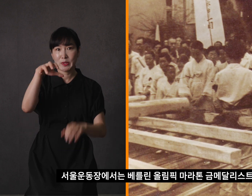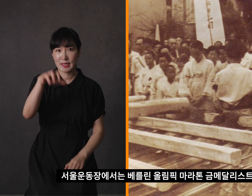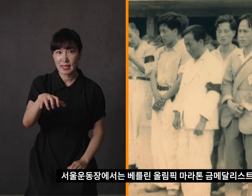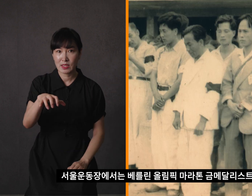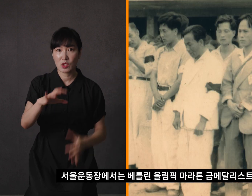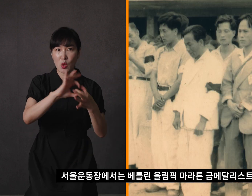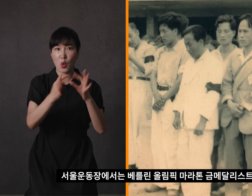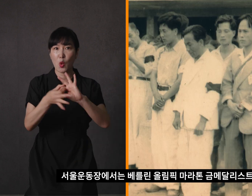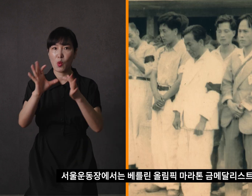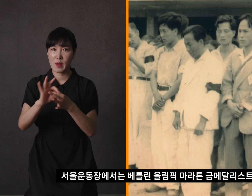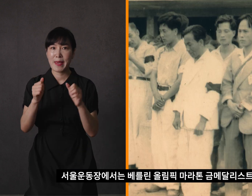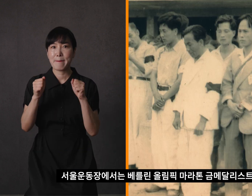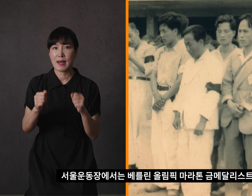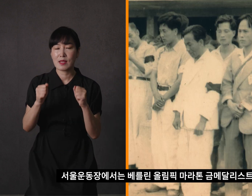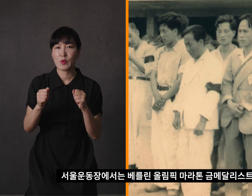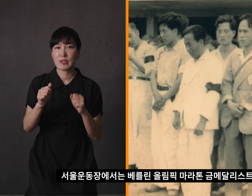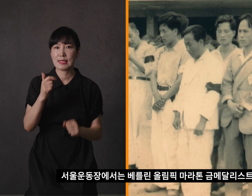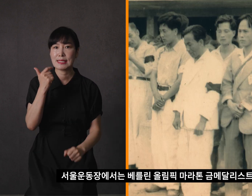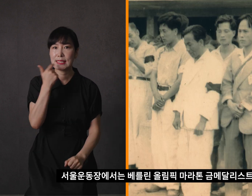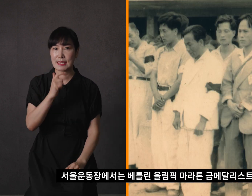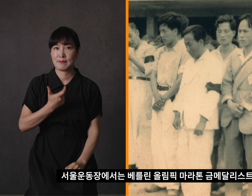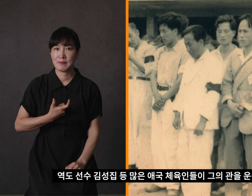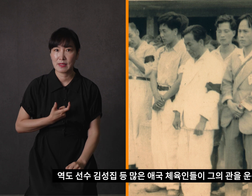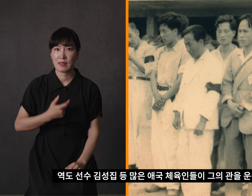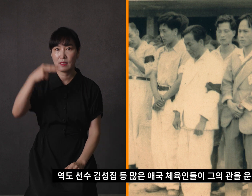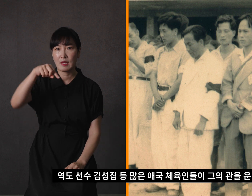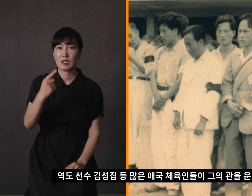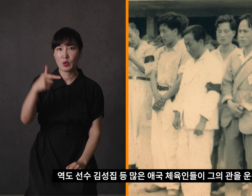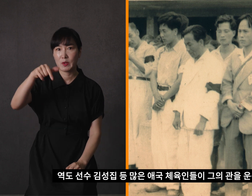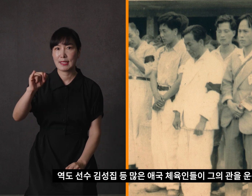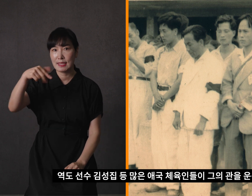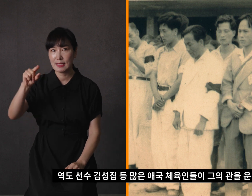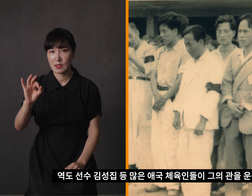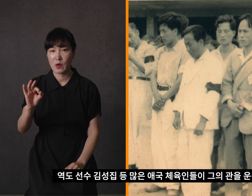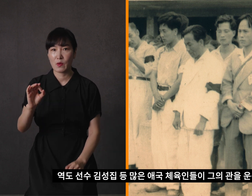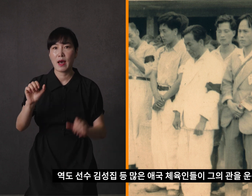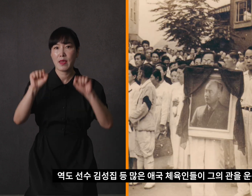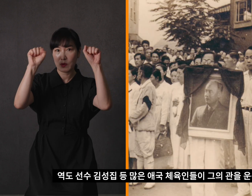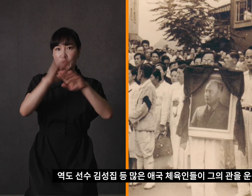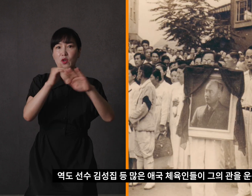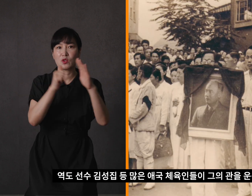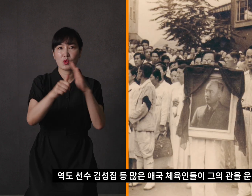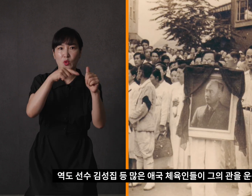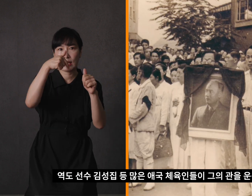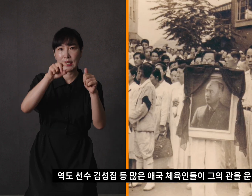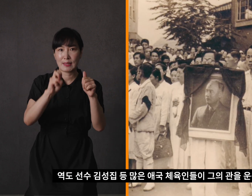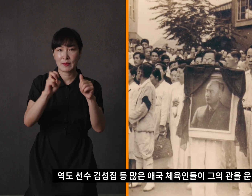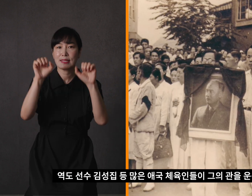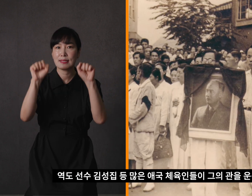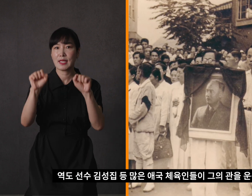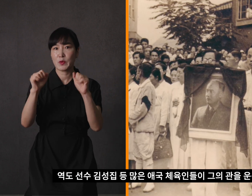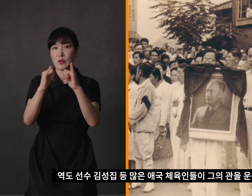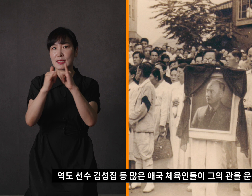서울운동장에서는 베를린 올림픽 마라톤 금메달리스트 송기정과 역도 선수 김성집 등 많은 애국